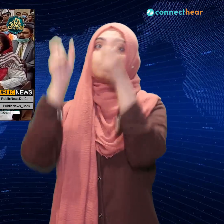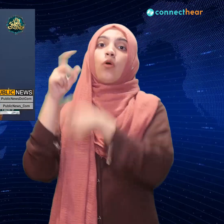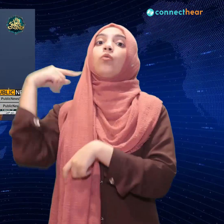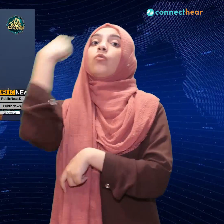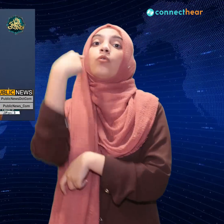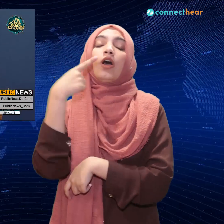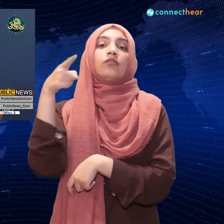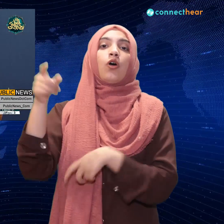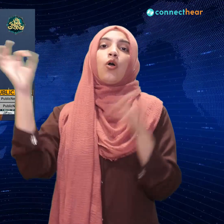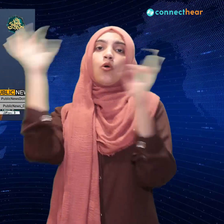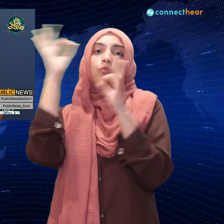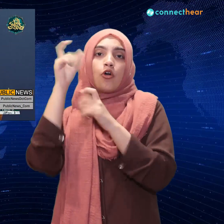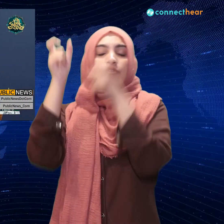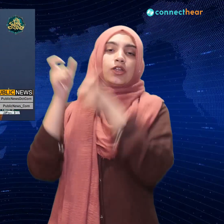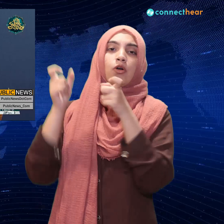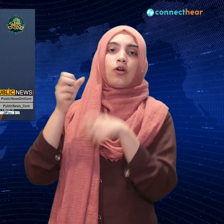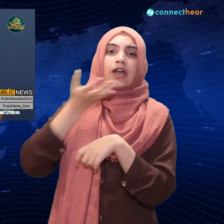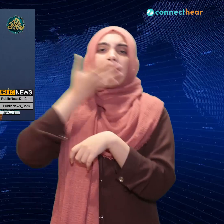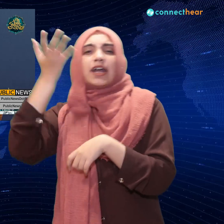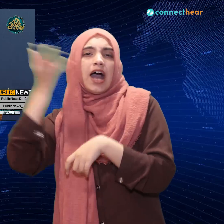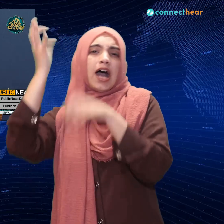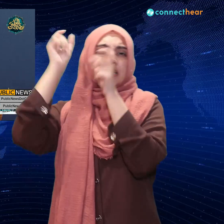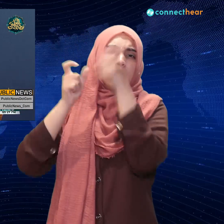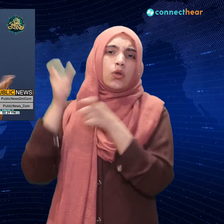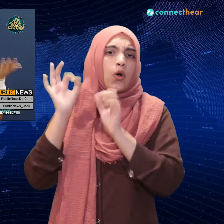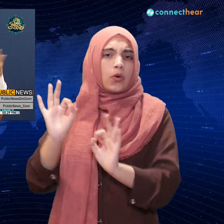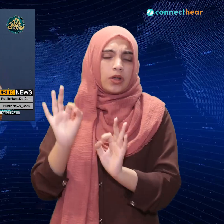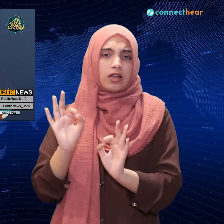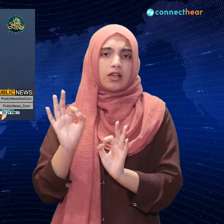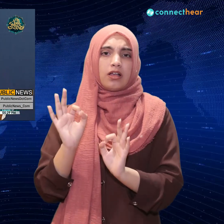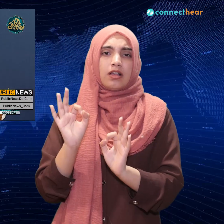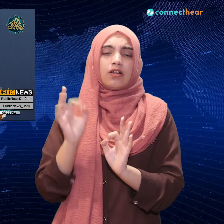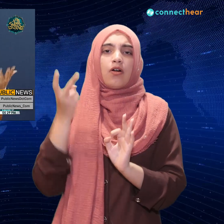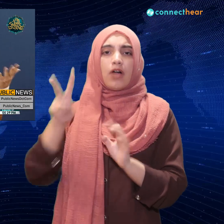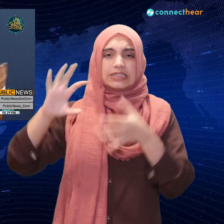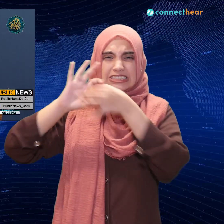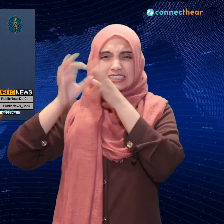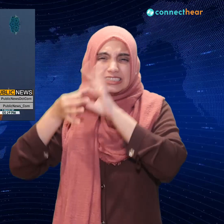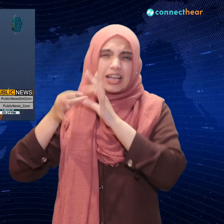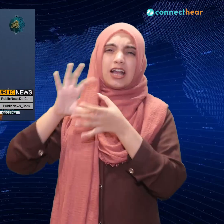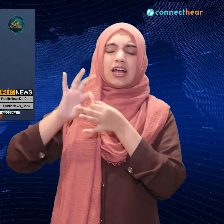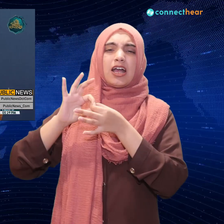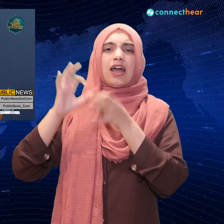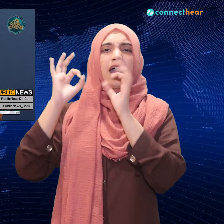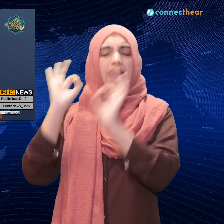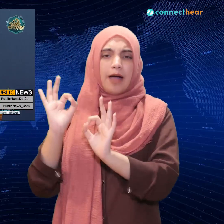وہ پاپ سٹارز تھے، وہ کئی سپورٹس مین، گلیمرس لوگ